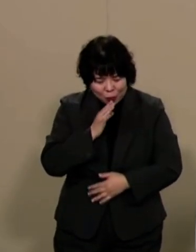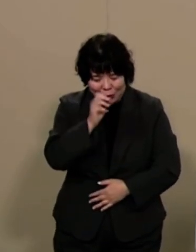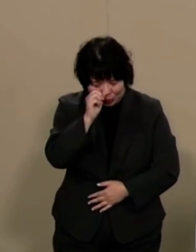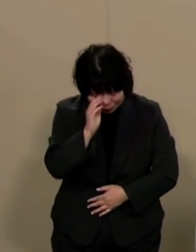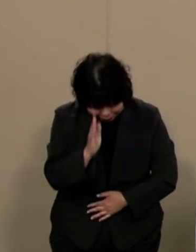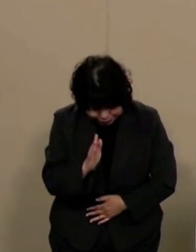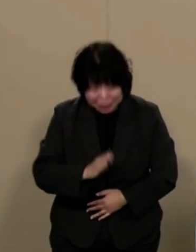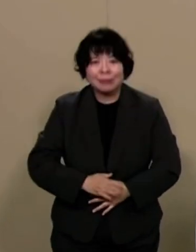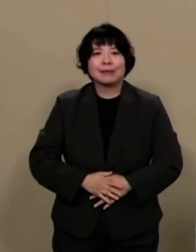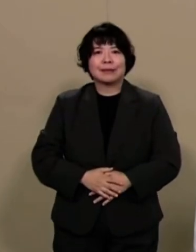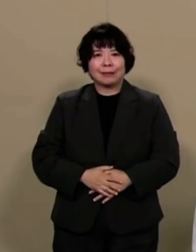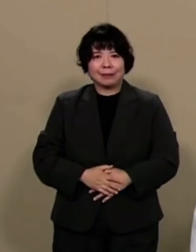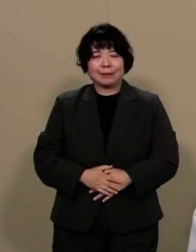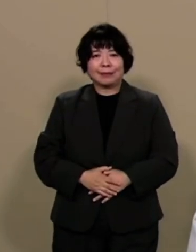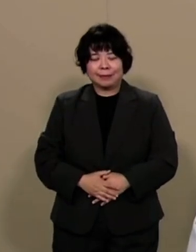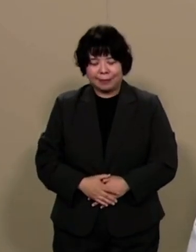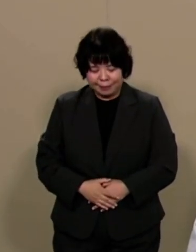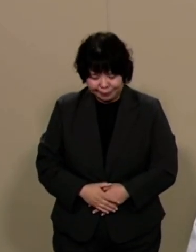願いを申し上げ